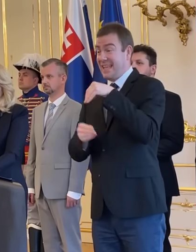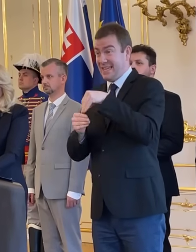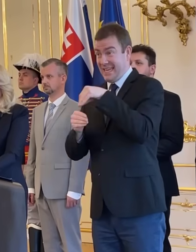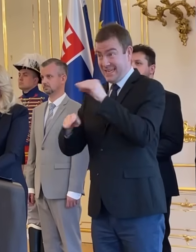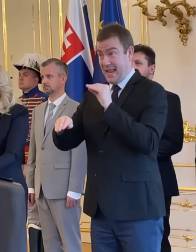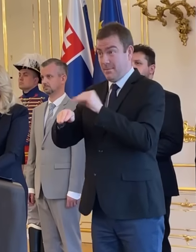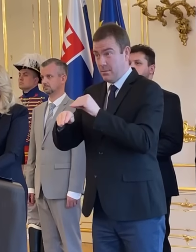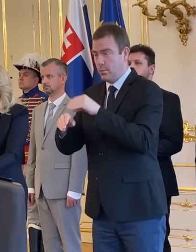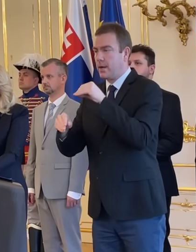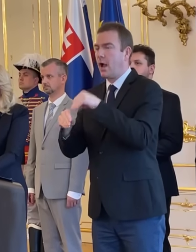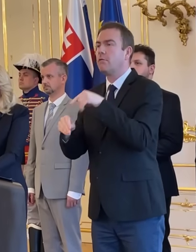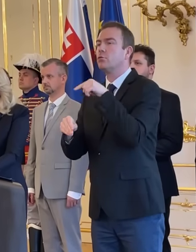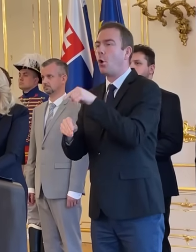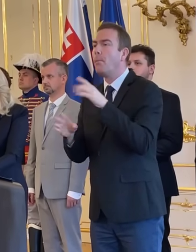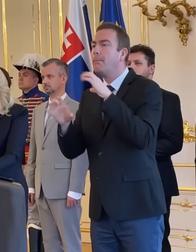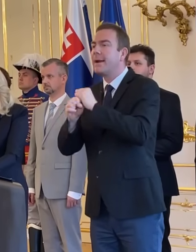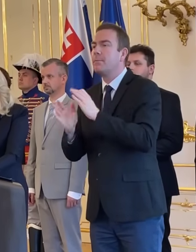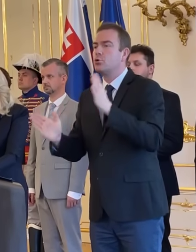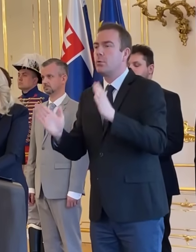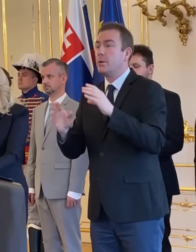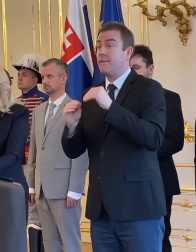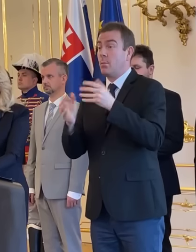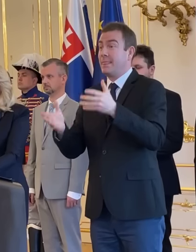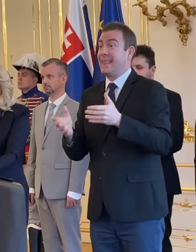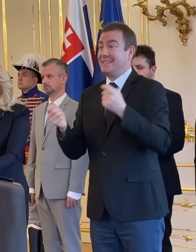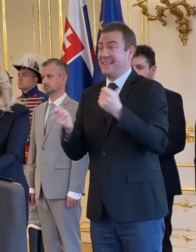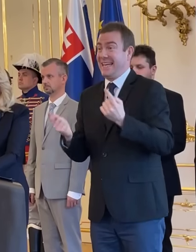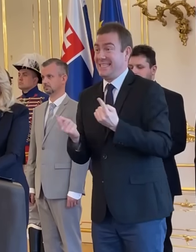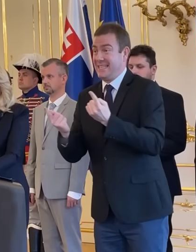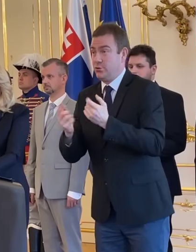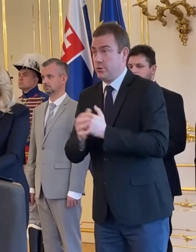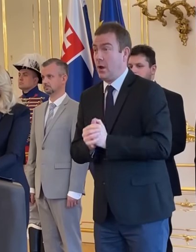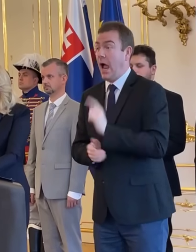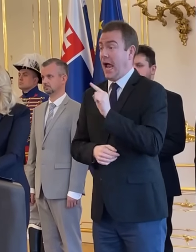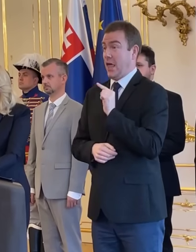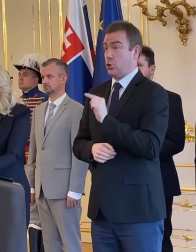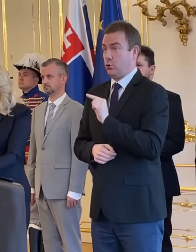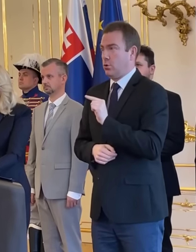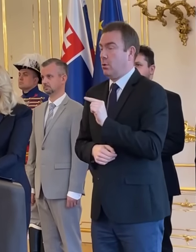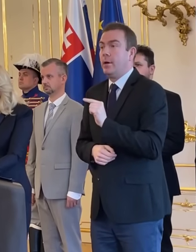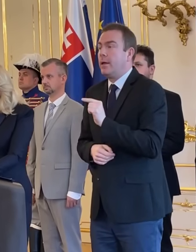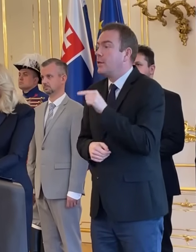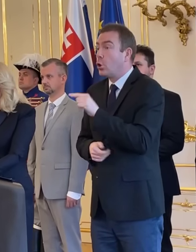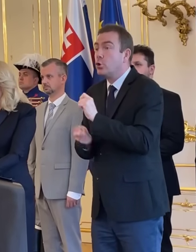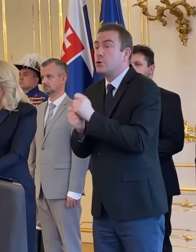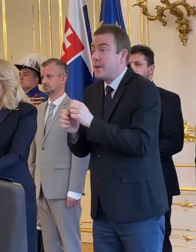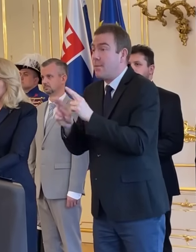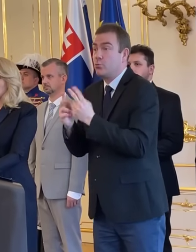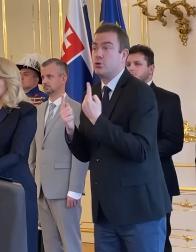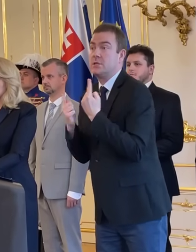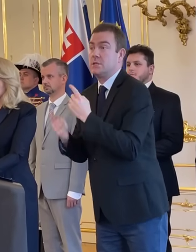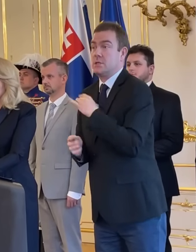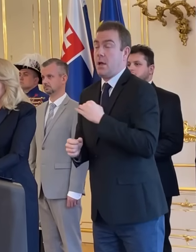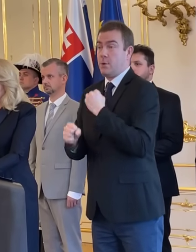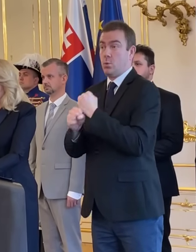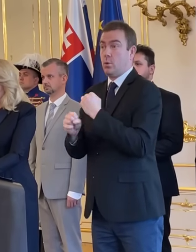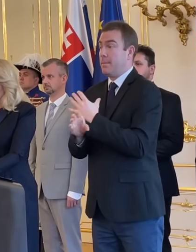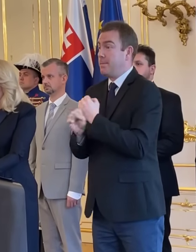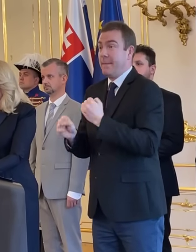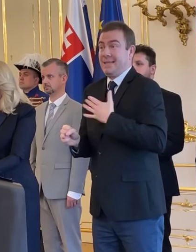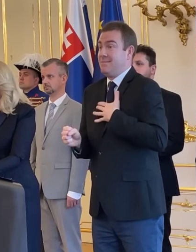násilných trestných činoch. K takejto zmene však vôbec nepotrebujú moje veto. Môžu to urobiť prakticky